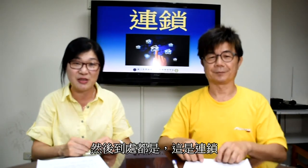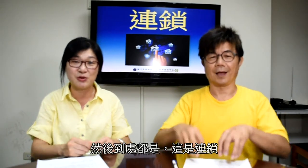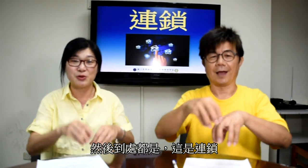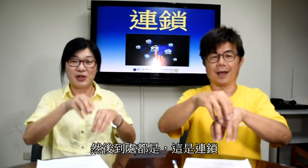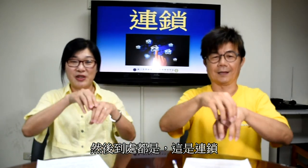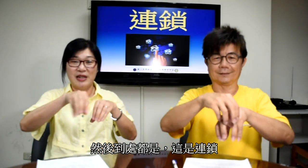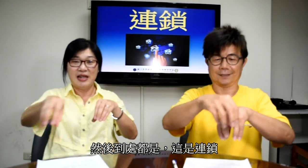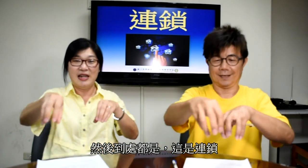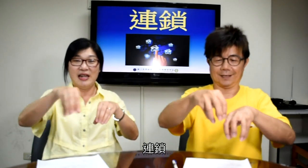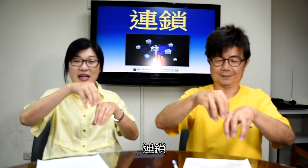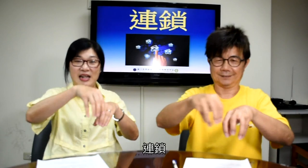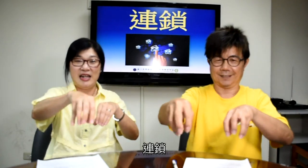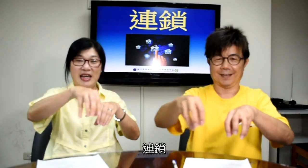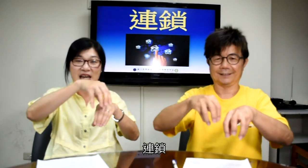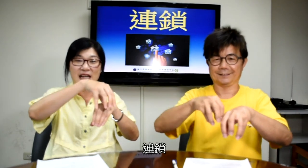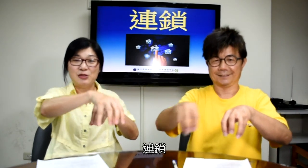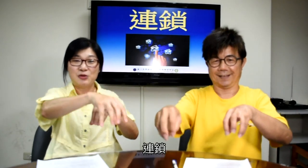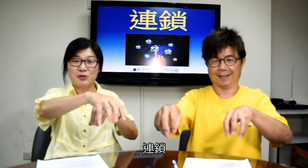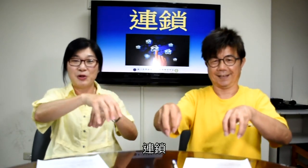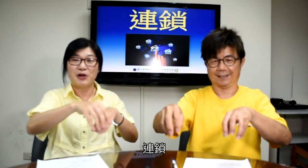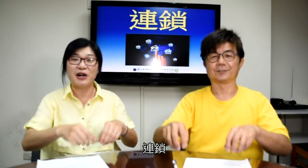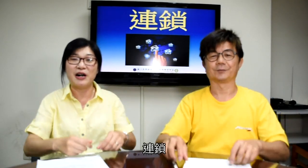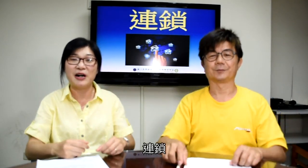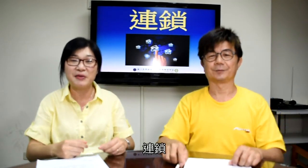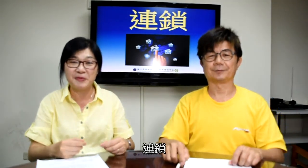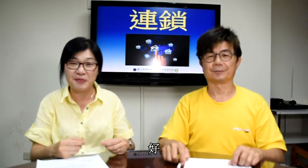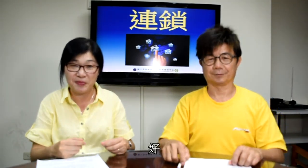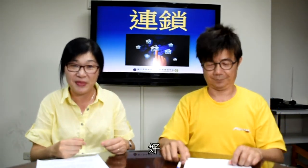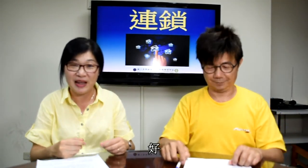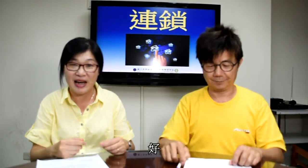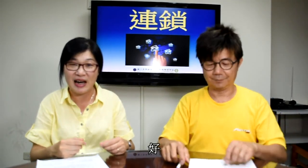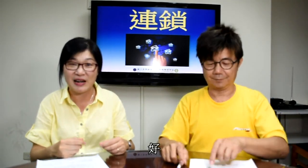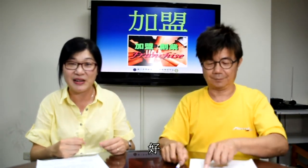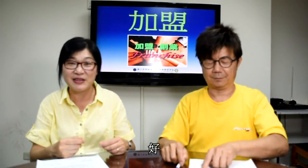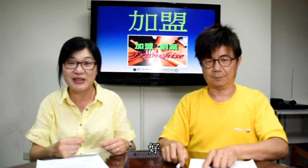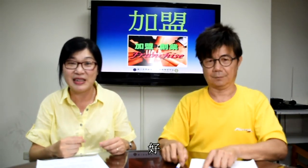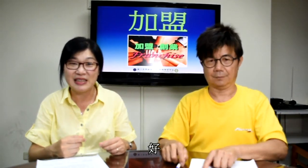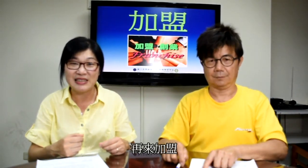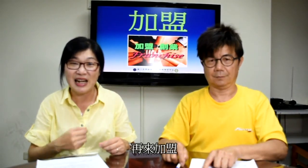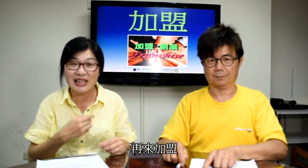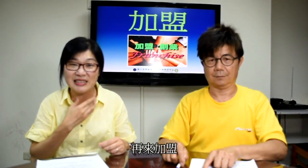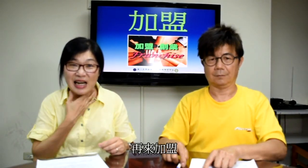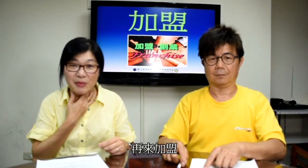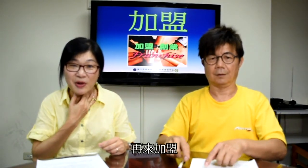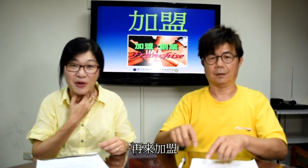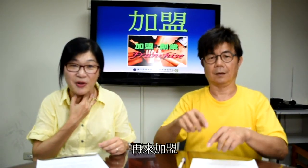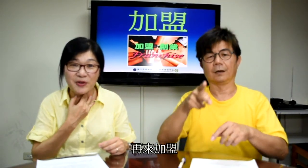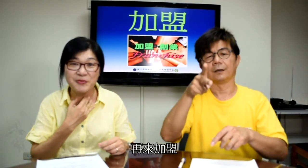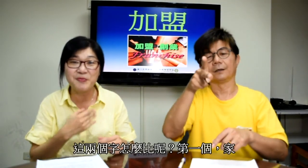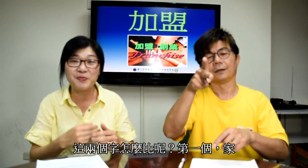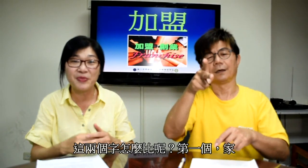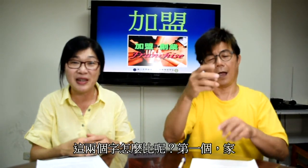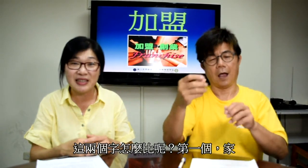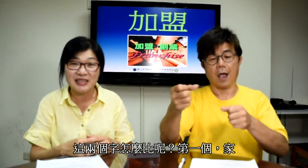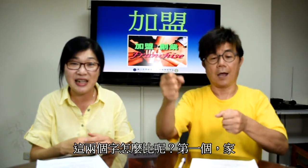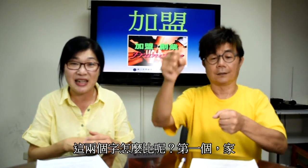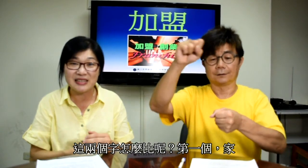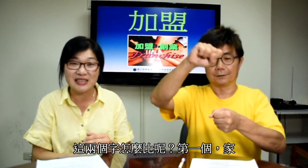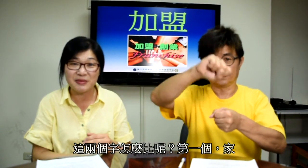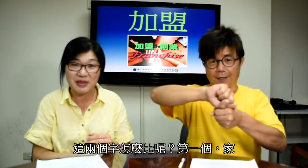锁，连锁。好，再来加盟，这两个字怎么比